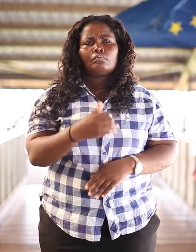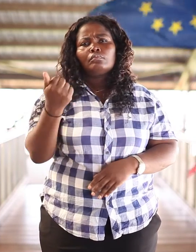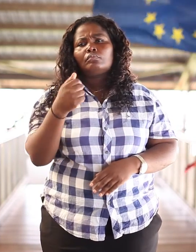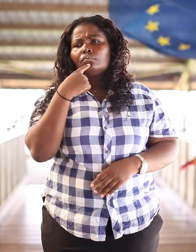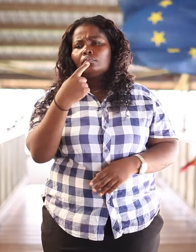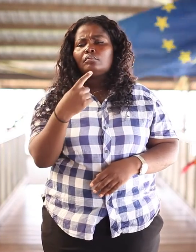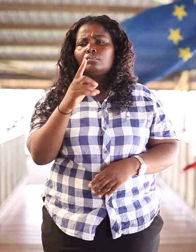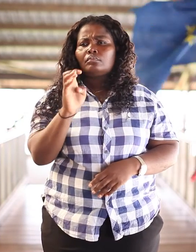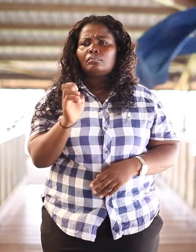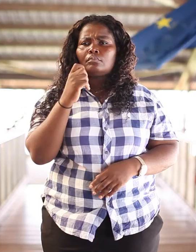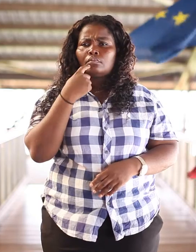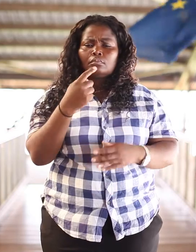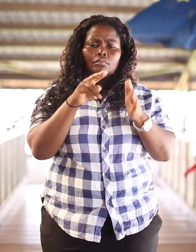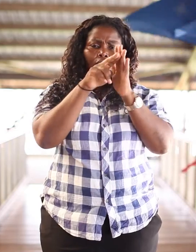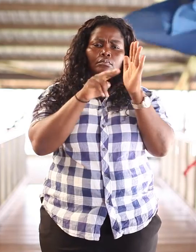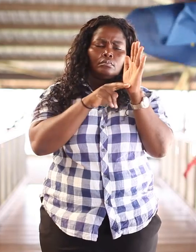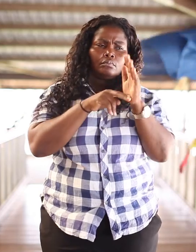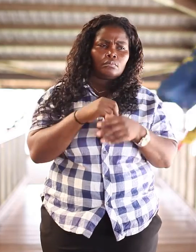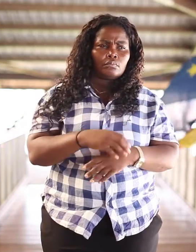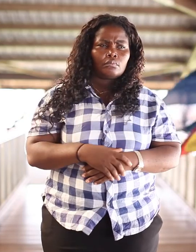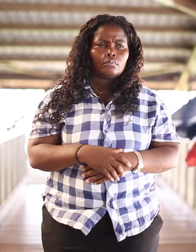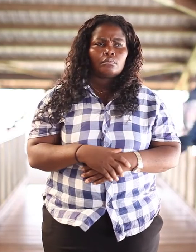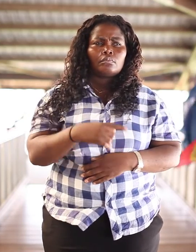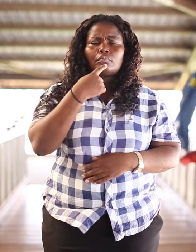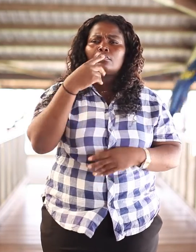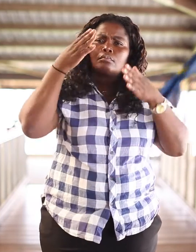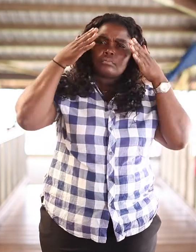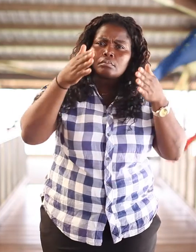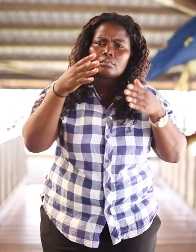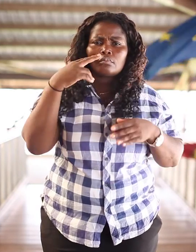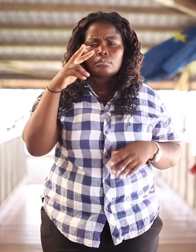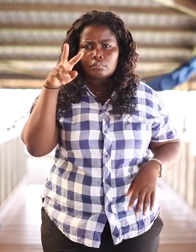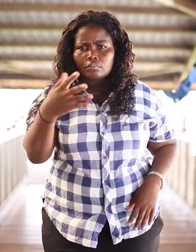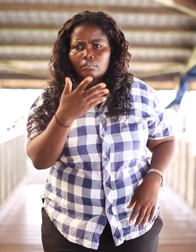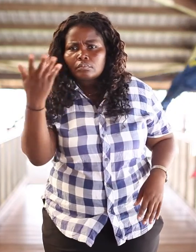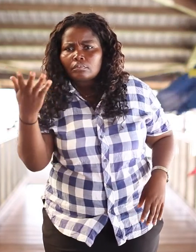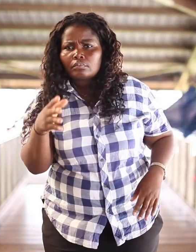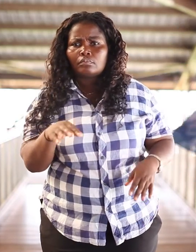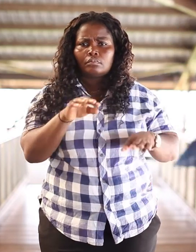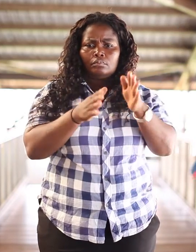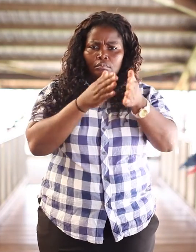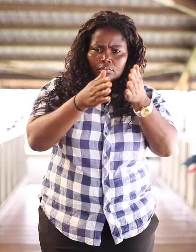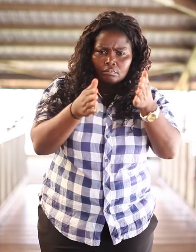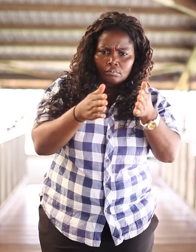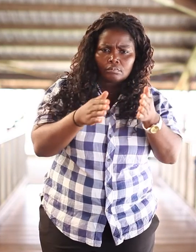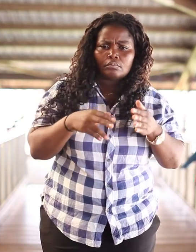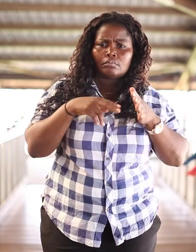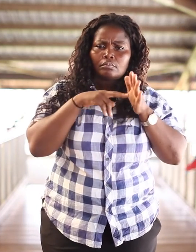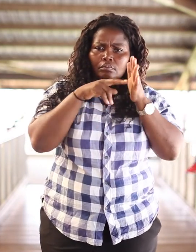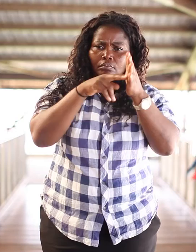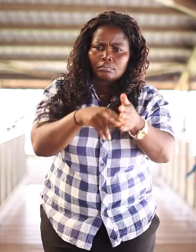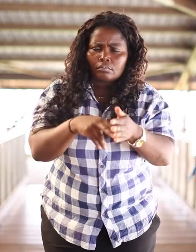australiano Peter Norman. Si te fijas, verás que este corredor llevaba